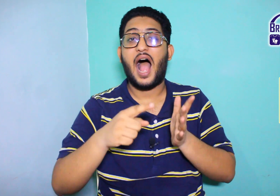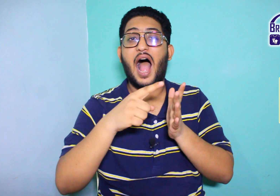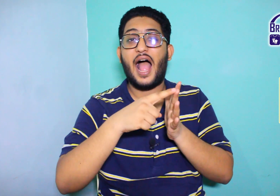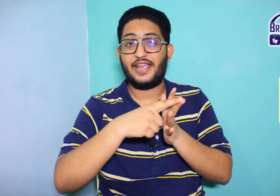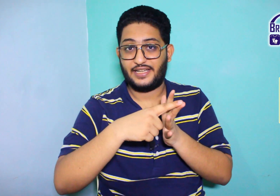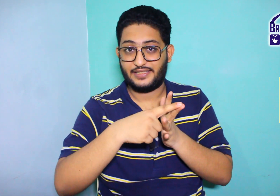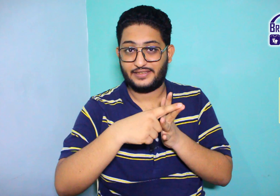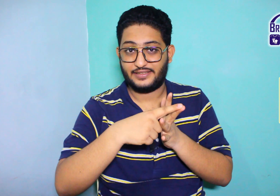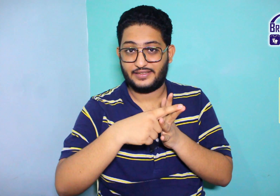आई